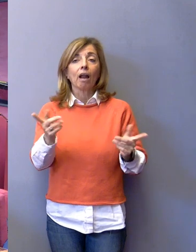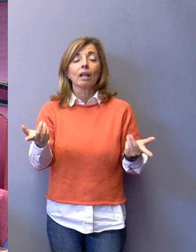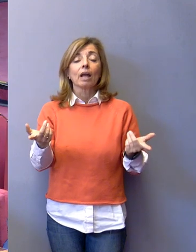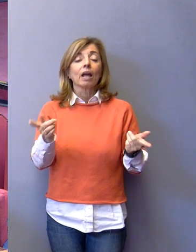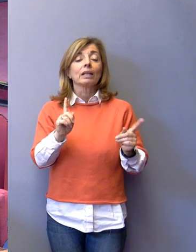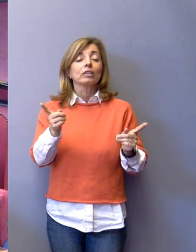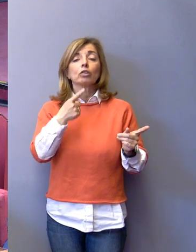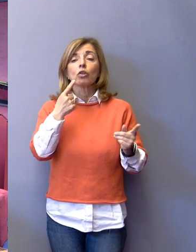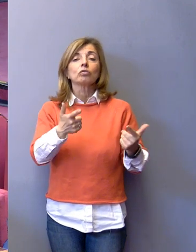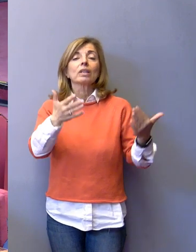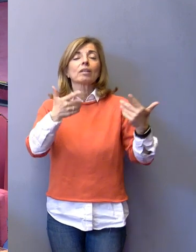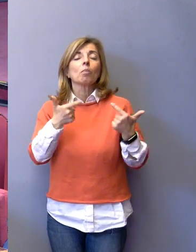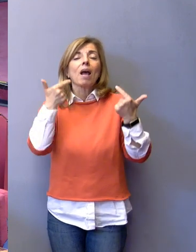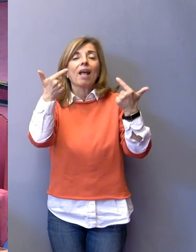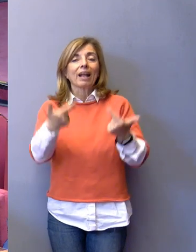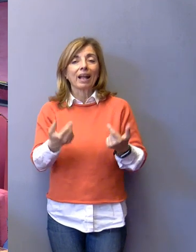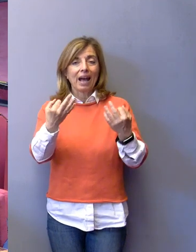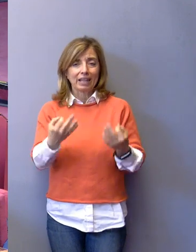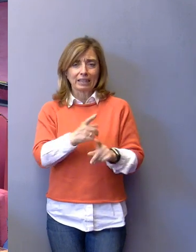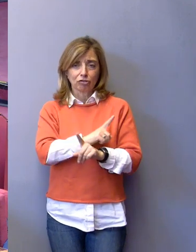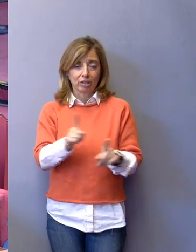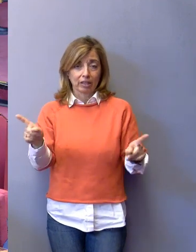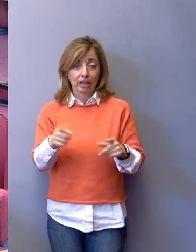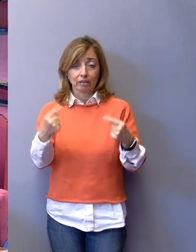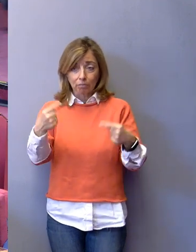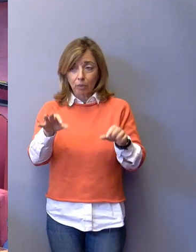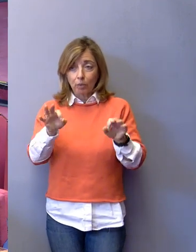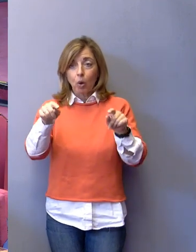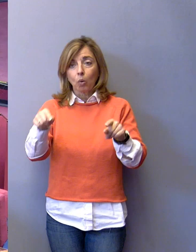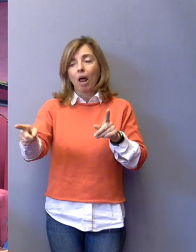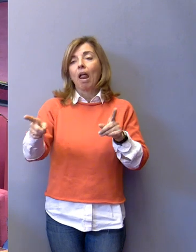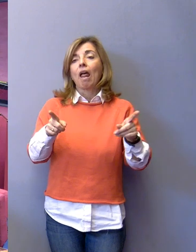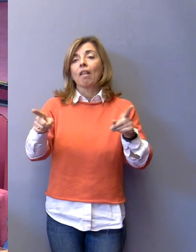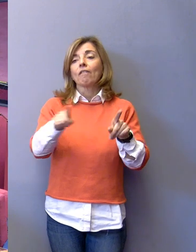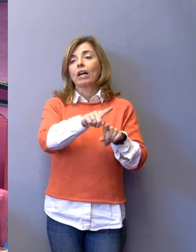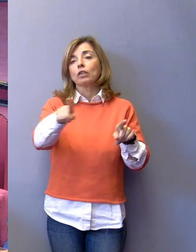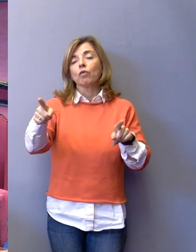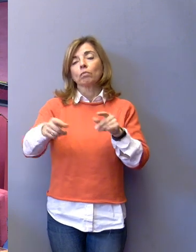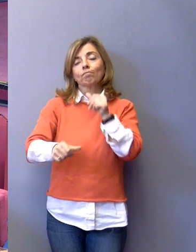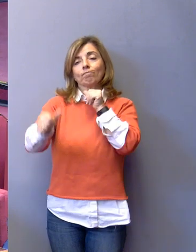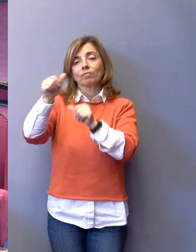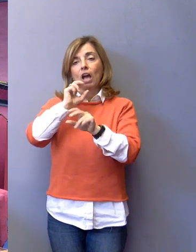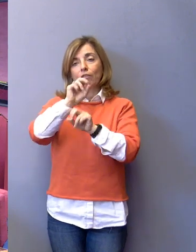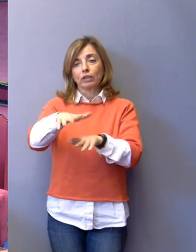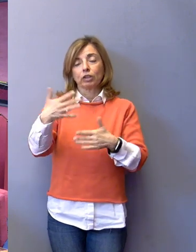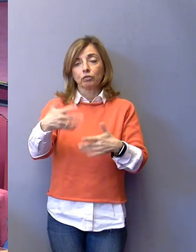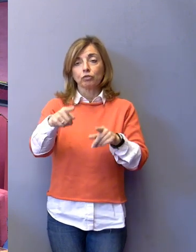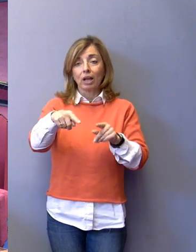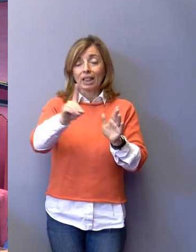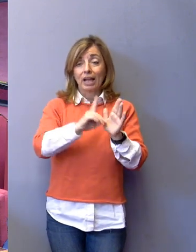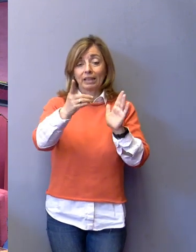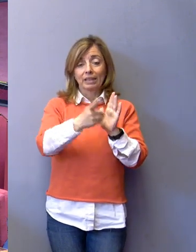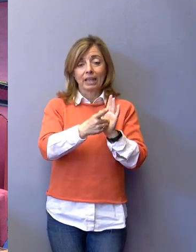garantista cioè non si garantisce nulla quindi ancor più qui in una fase in cui voi premettete che questa delibera porterà